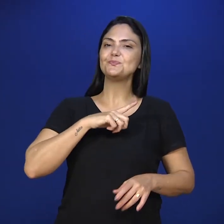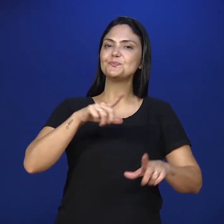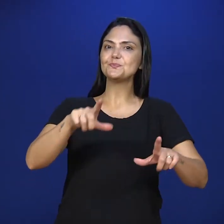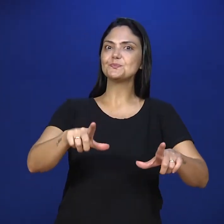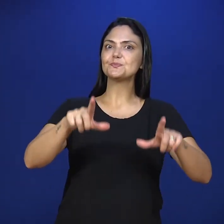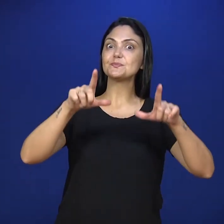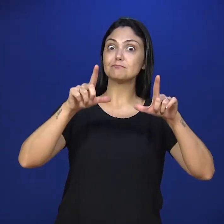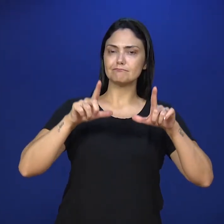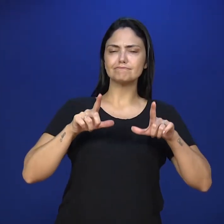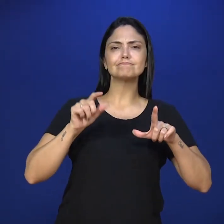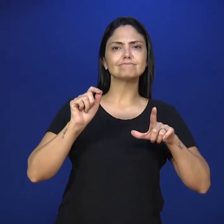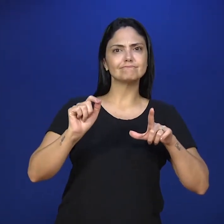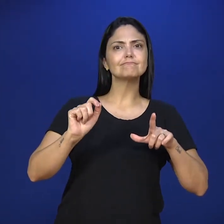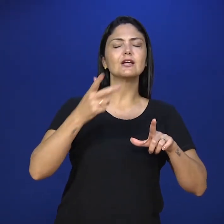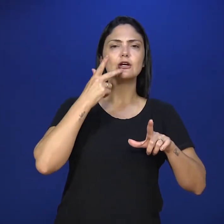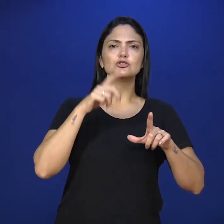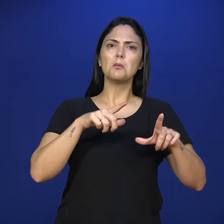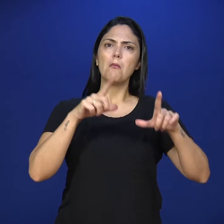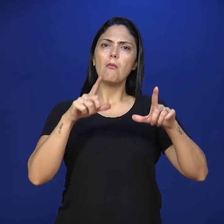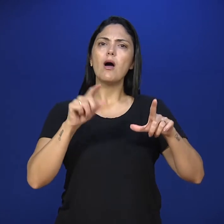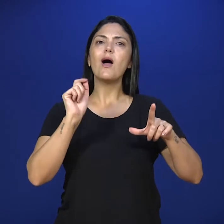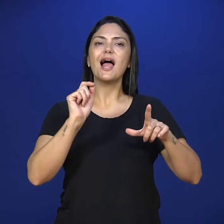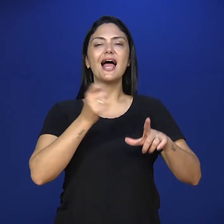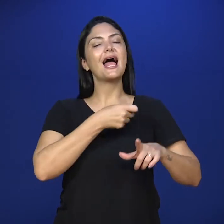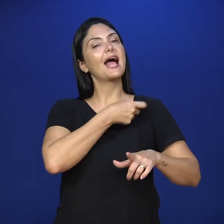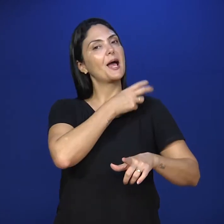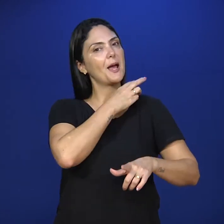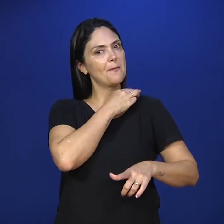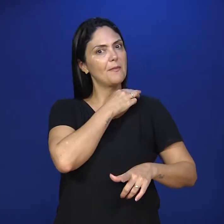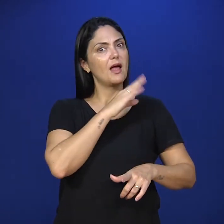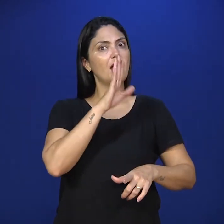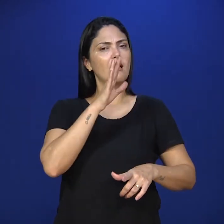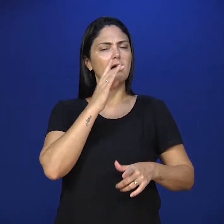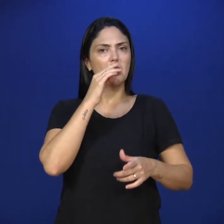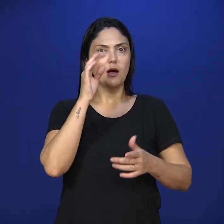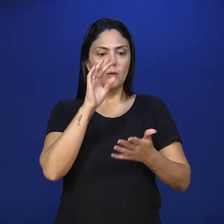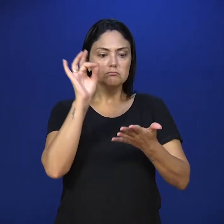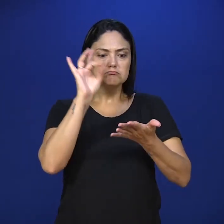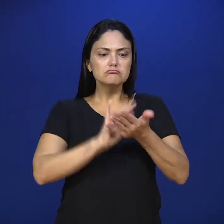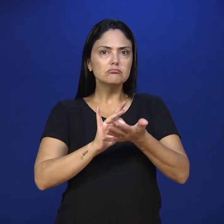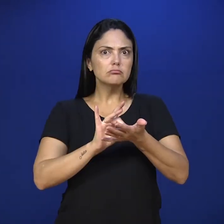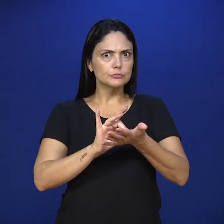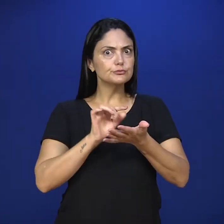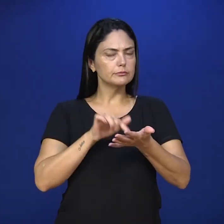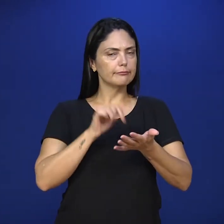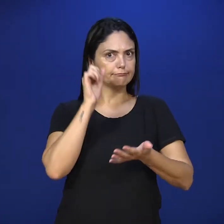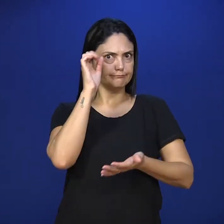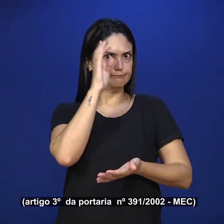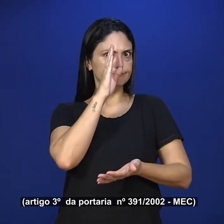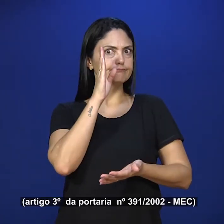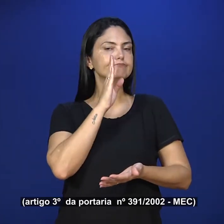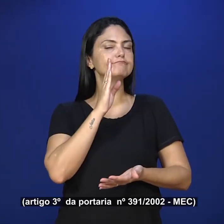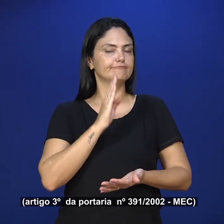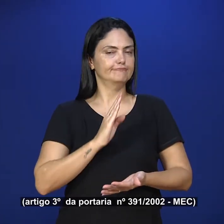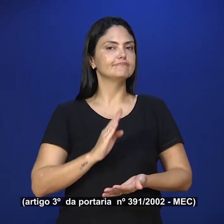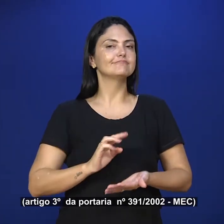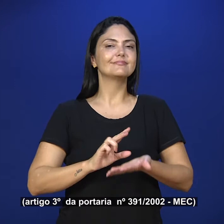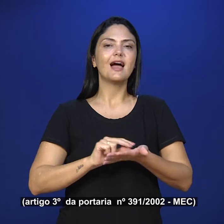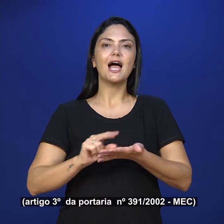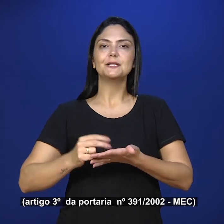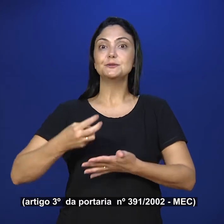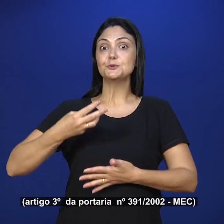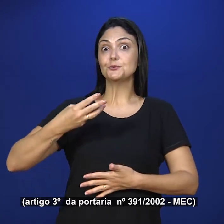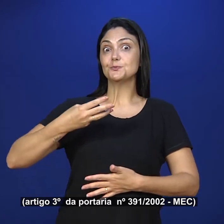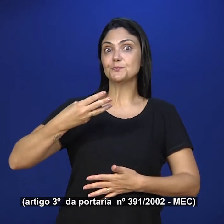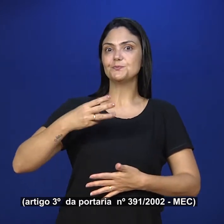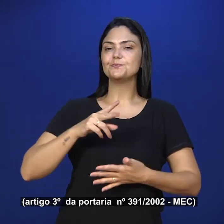certificado de conclusão ou diploma deste nível de ensino, obtido pela via regular ou de suplência, artigo